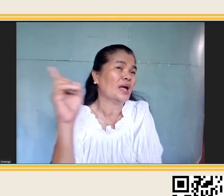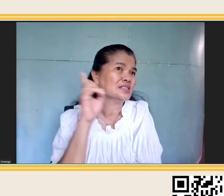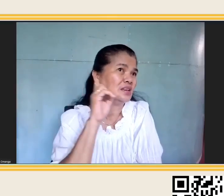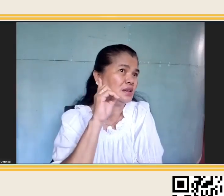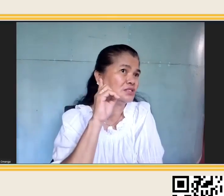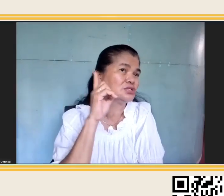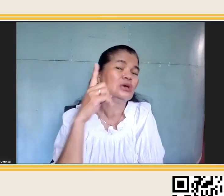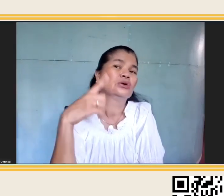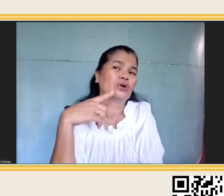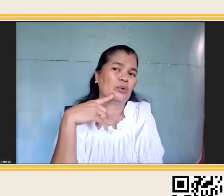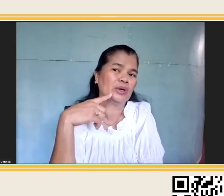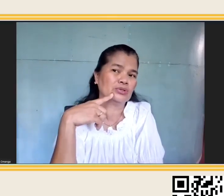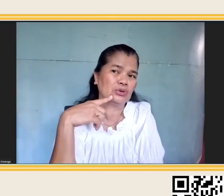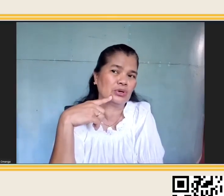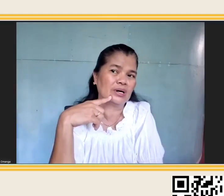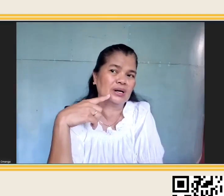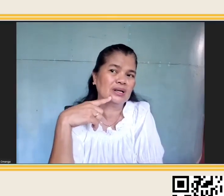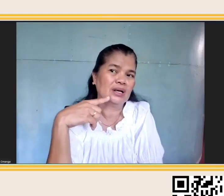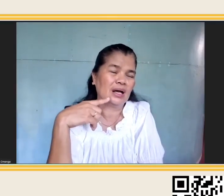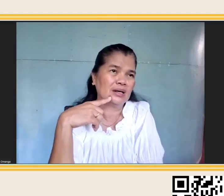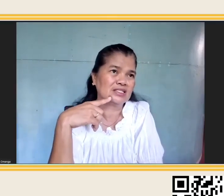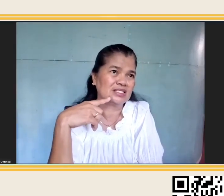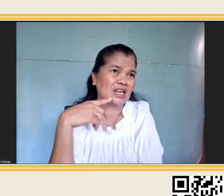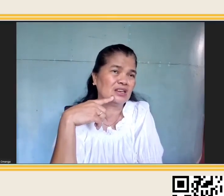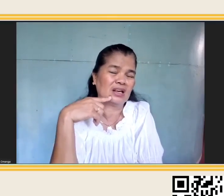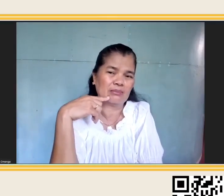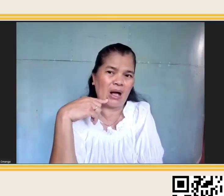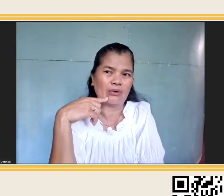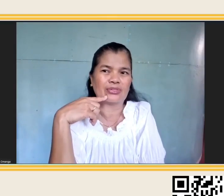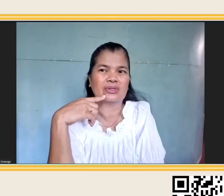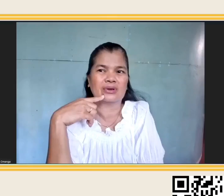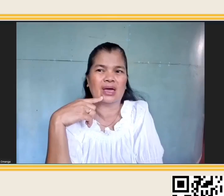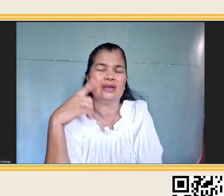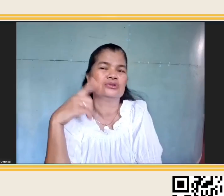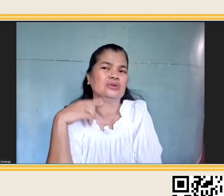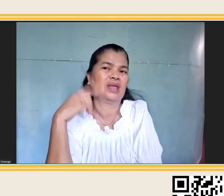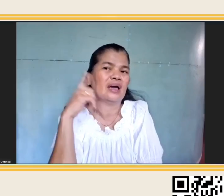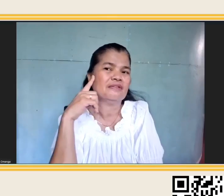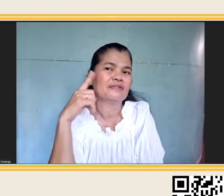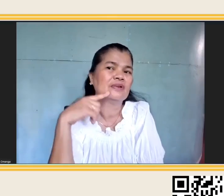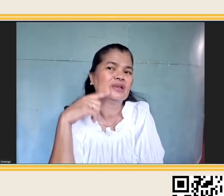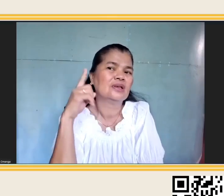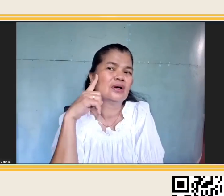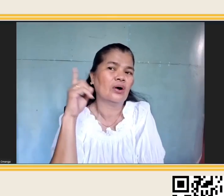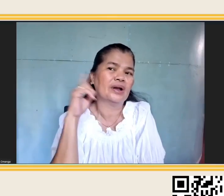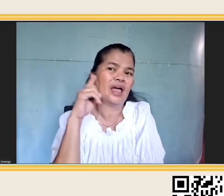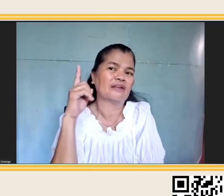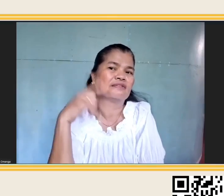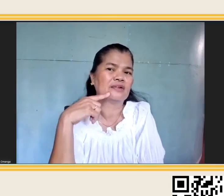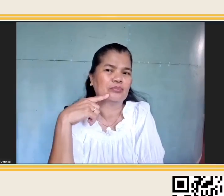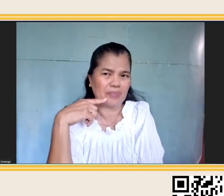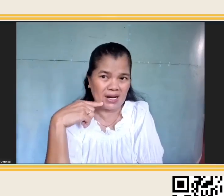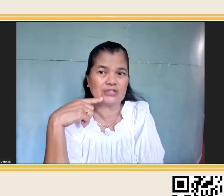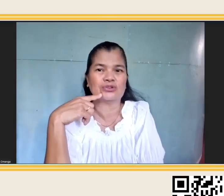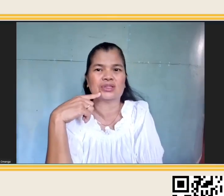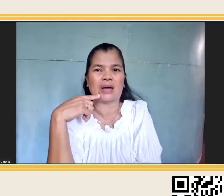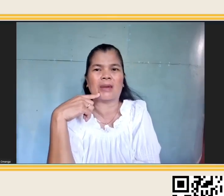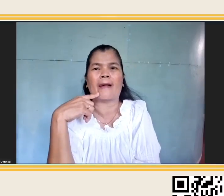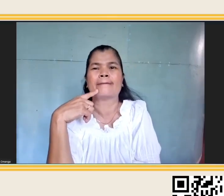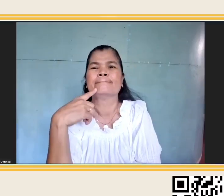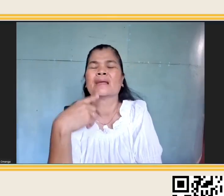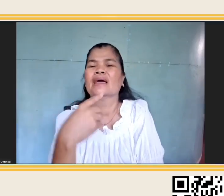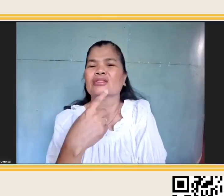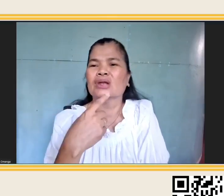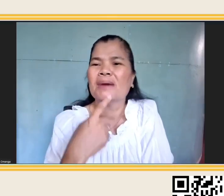Or mula sa ears, going to your exercise ng mouth. Okay, so deaf or deaf. Pares yung